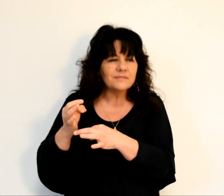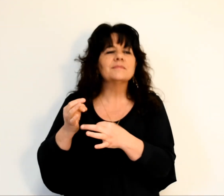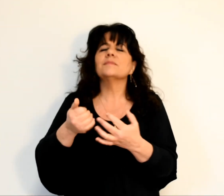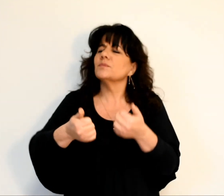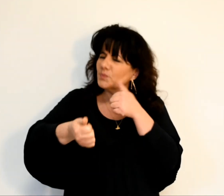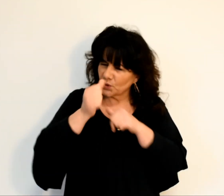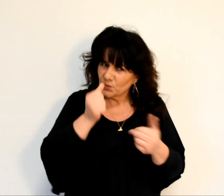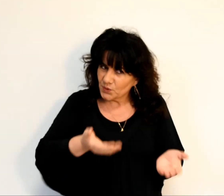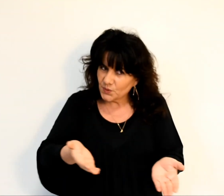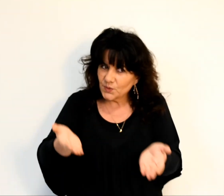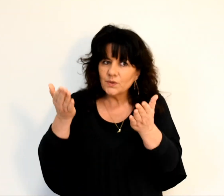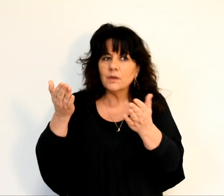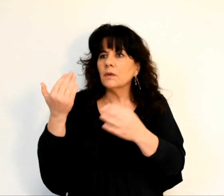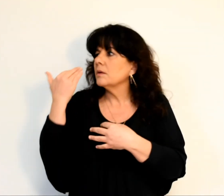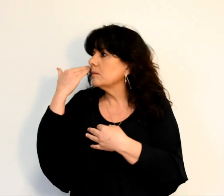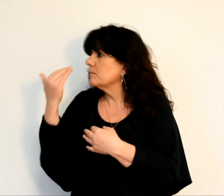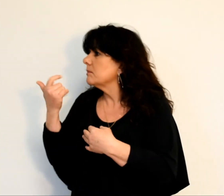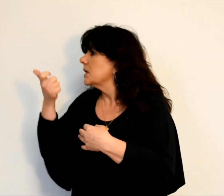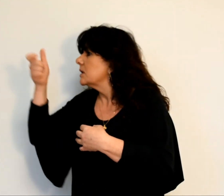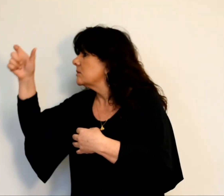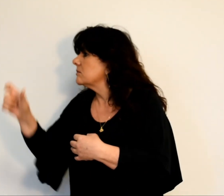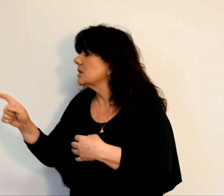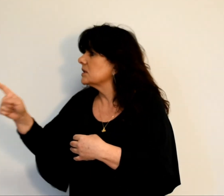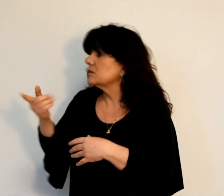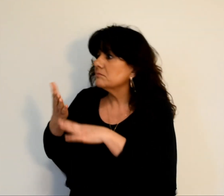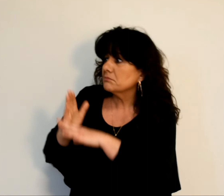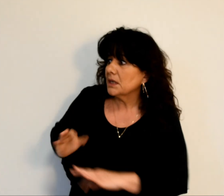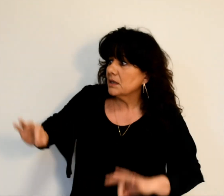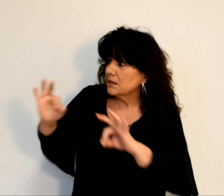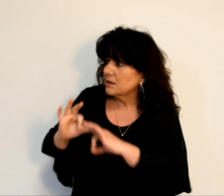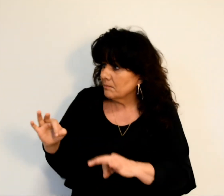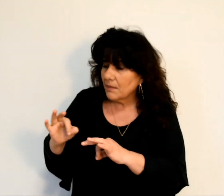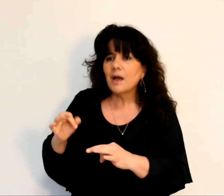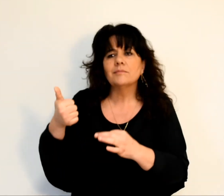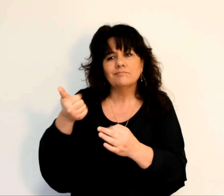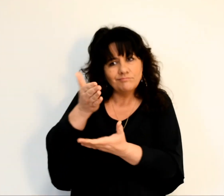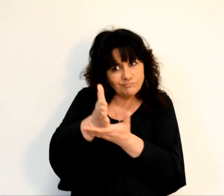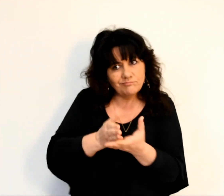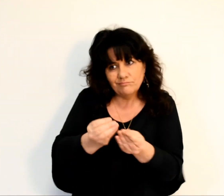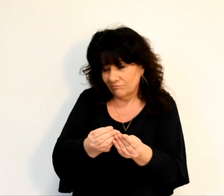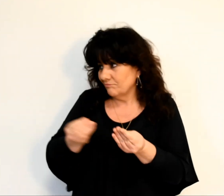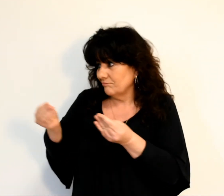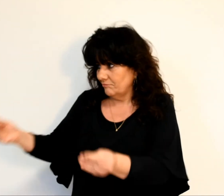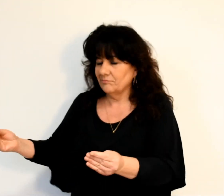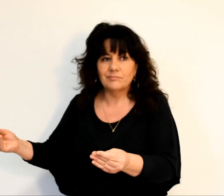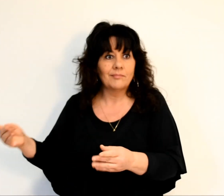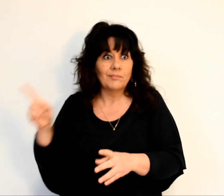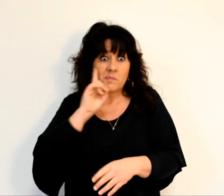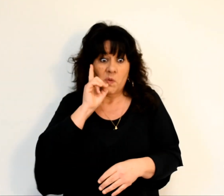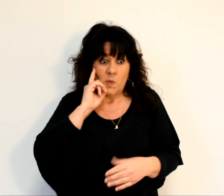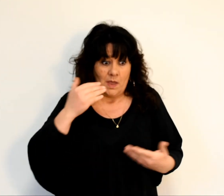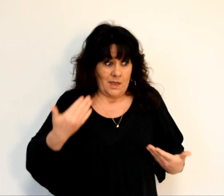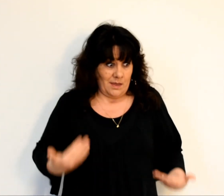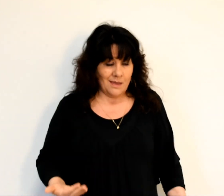n'a rien de prêt, car ce jour est consacré à notre Dieu. Ne vous